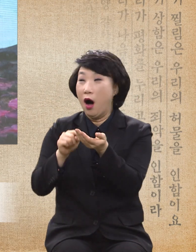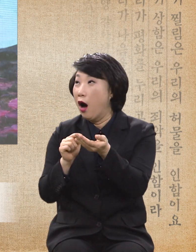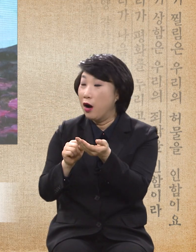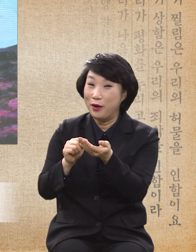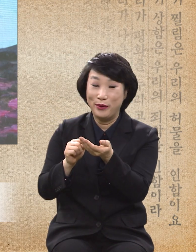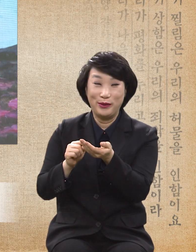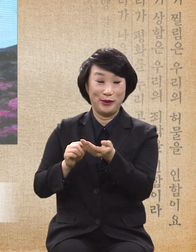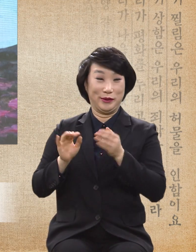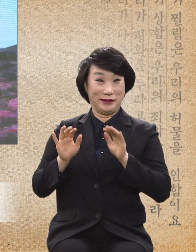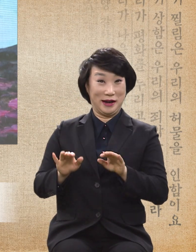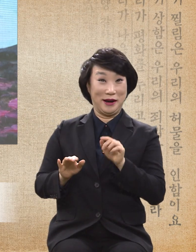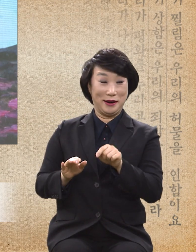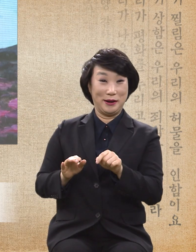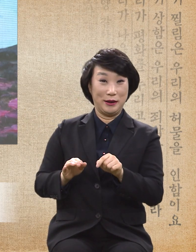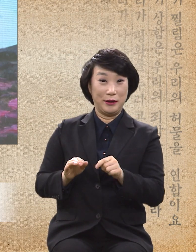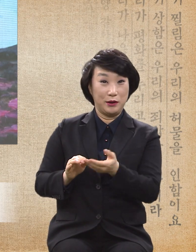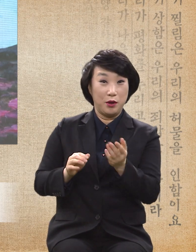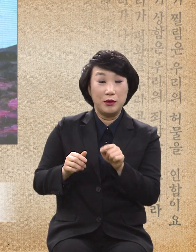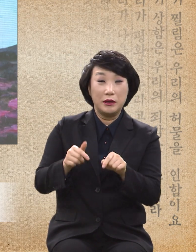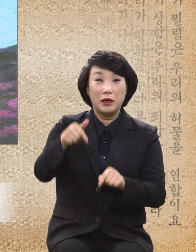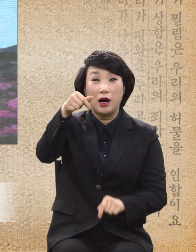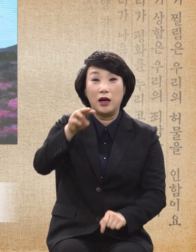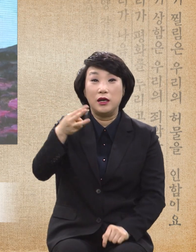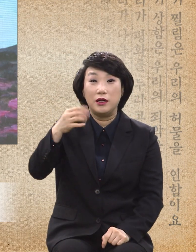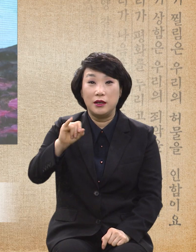그 갈릴리 바다는